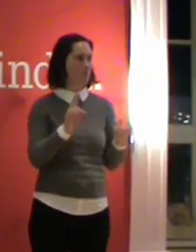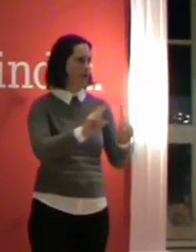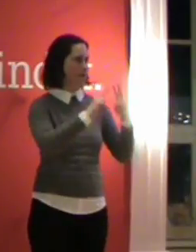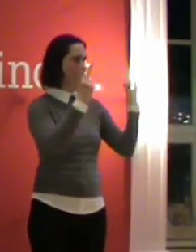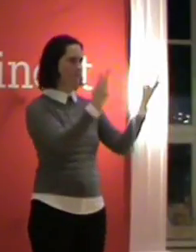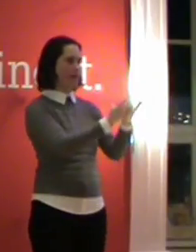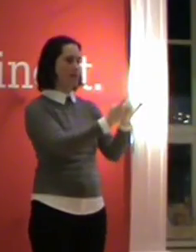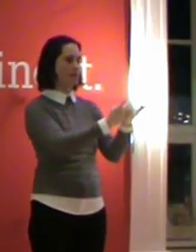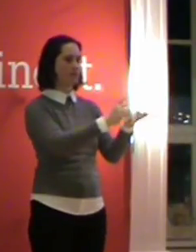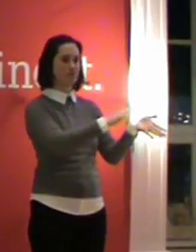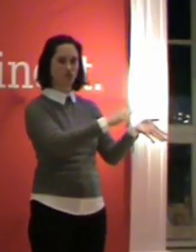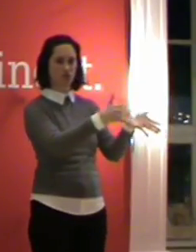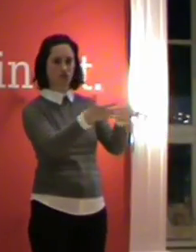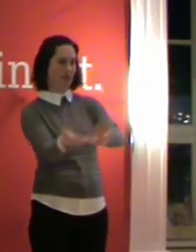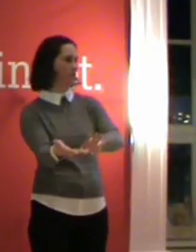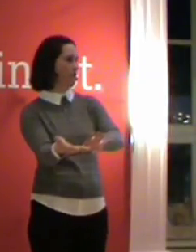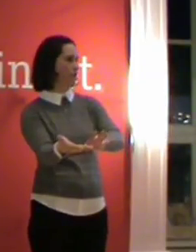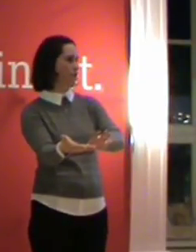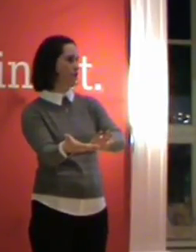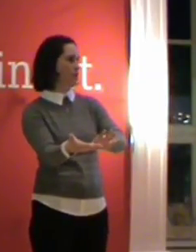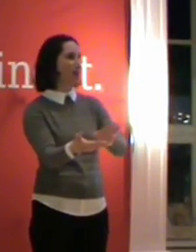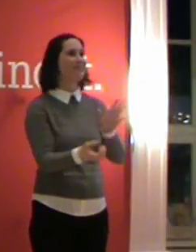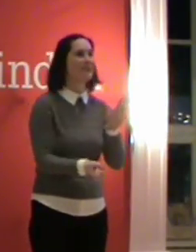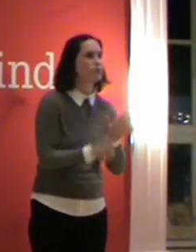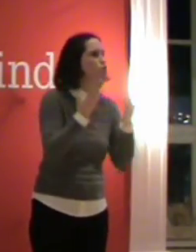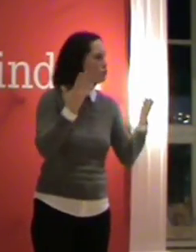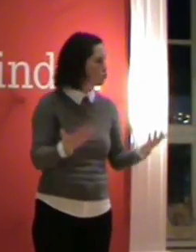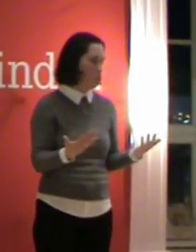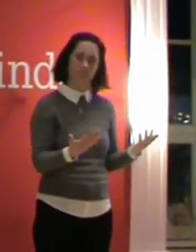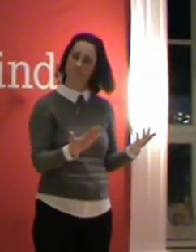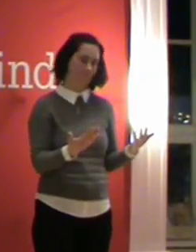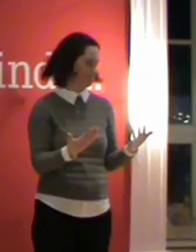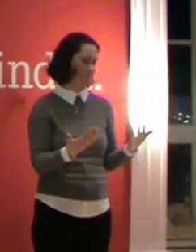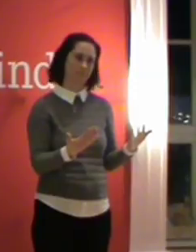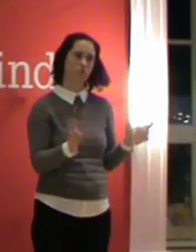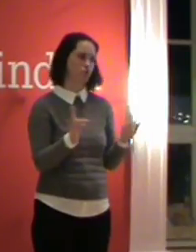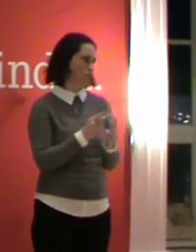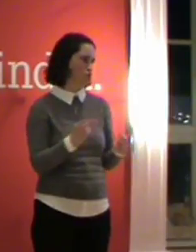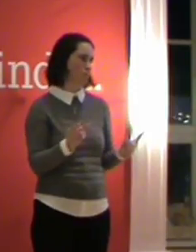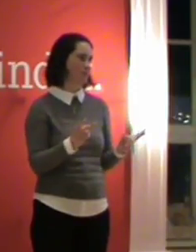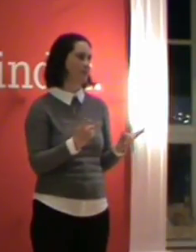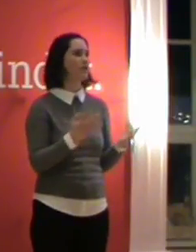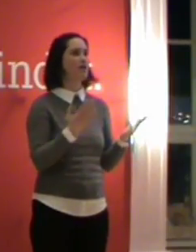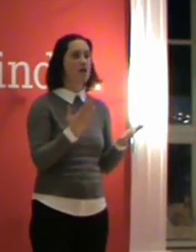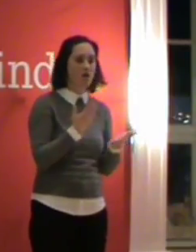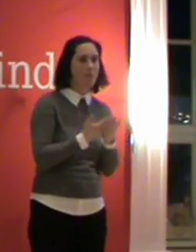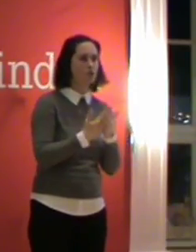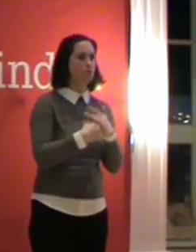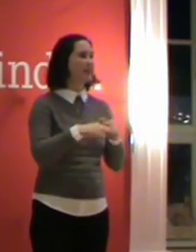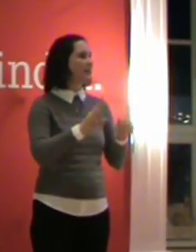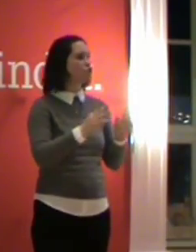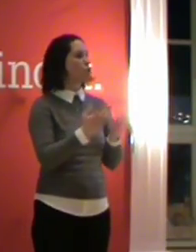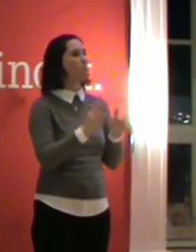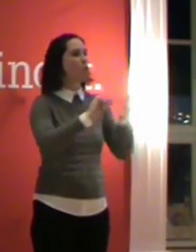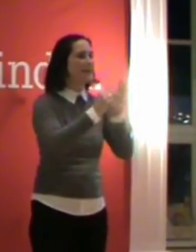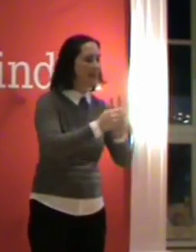ist aus den Fugen geraten, ist das naturgesetzlich? Nein, das ist es nicht. Es ist ein Ergebnis neoliberaler